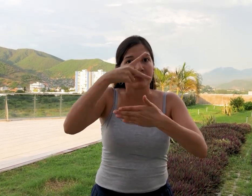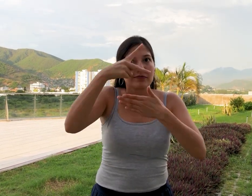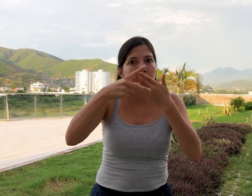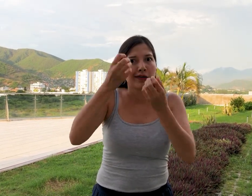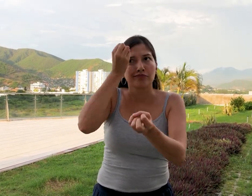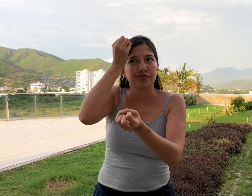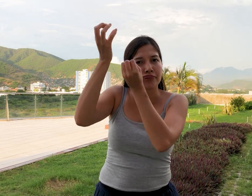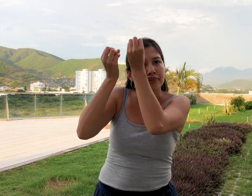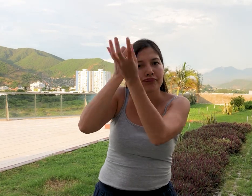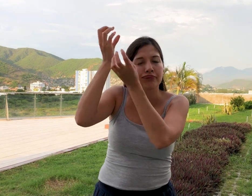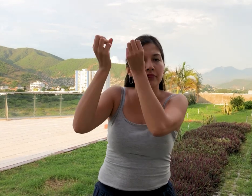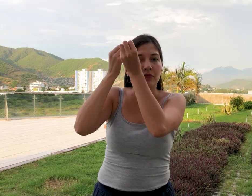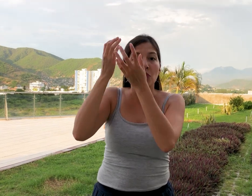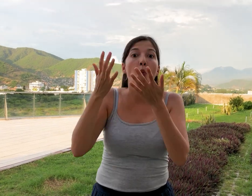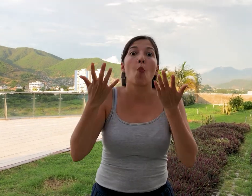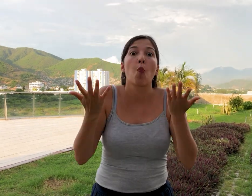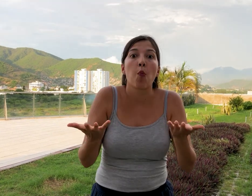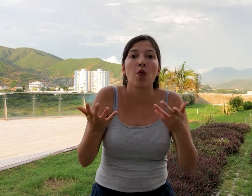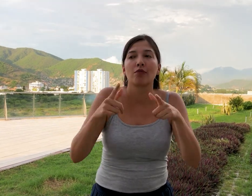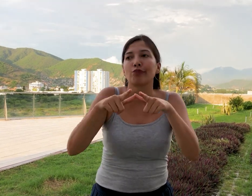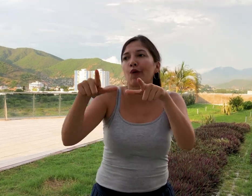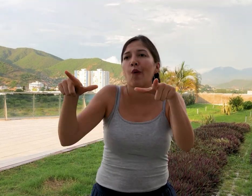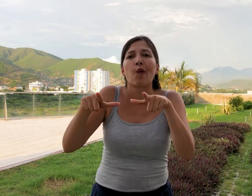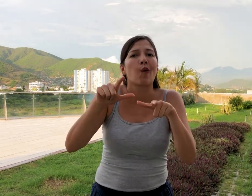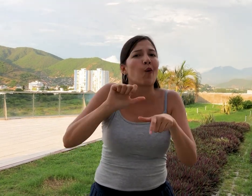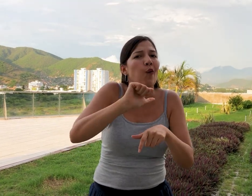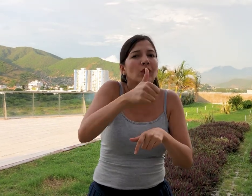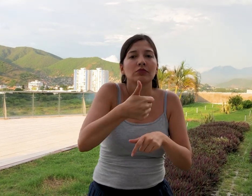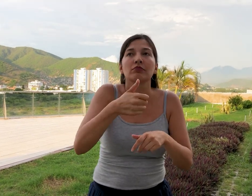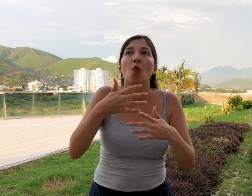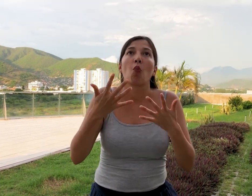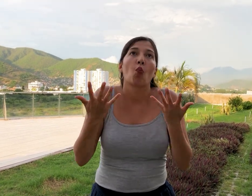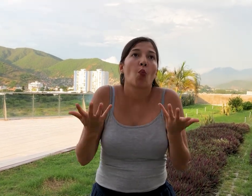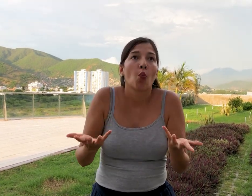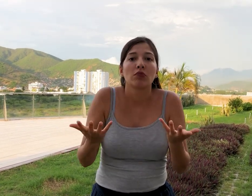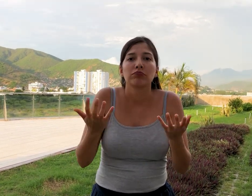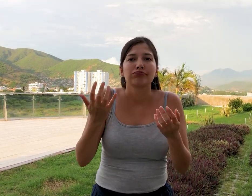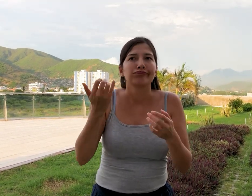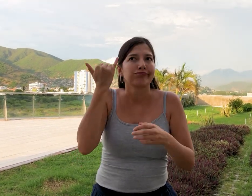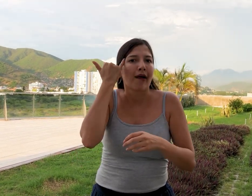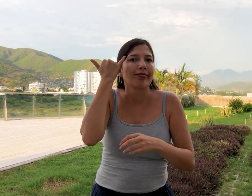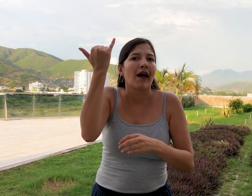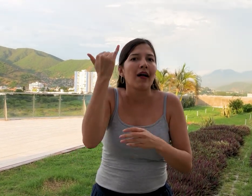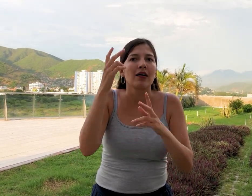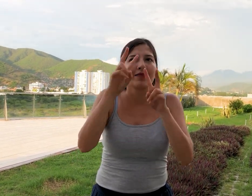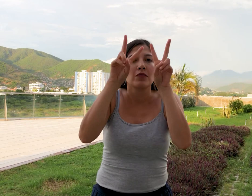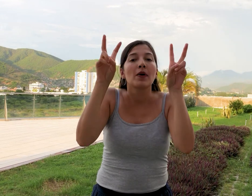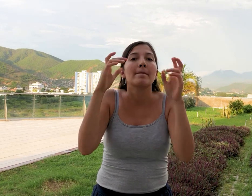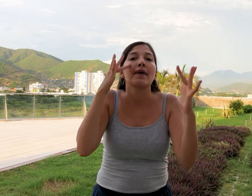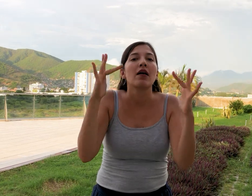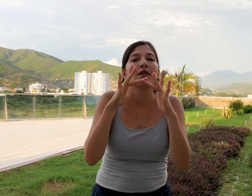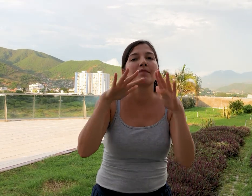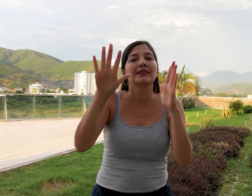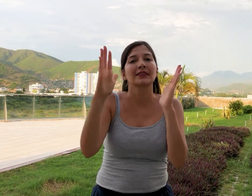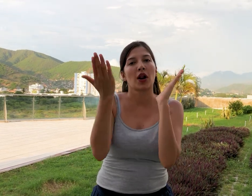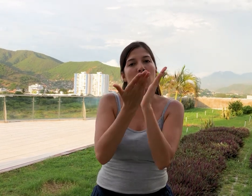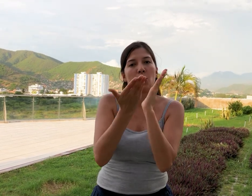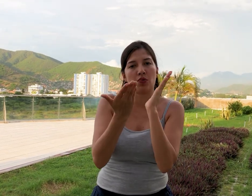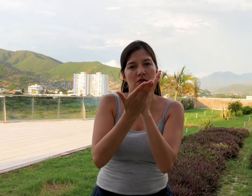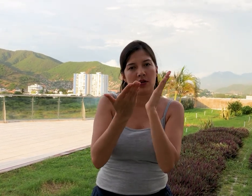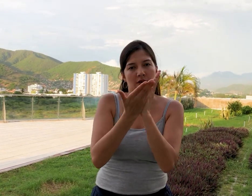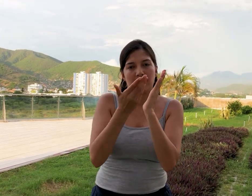su aporte como profesional en museos, elaborando propuestas educativas que se puedan implementar en diferentes